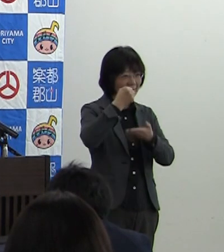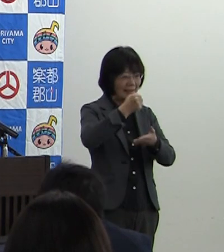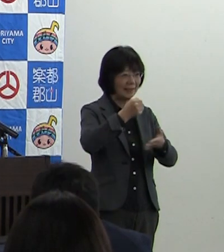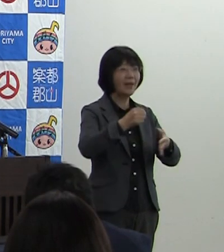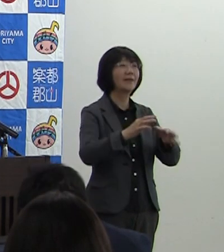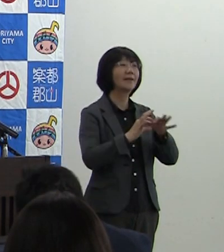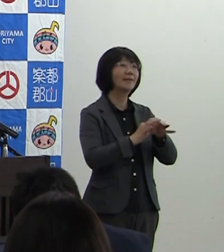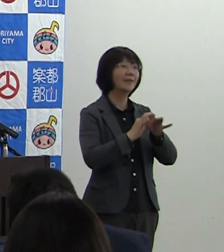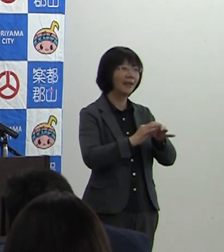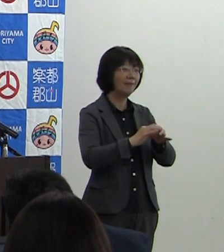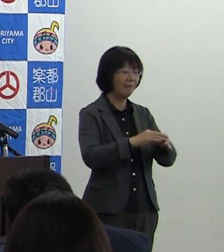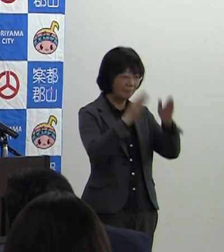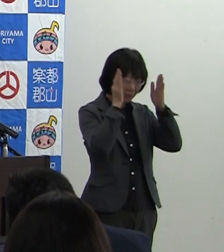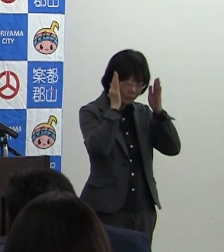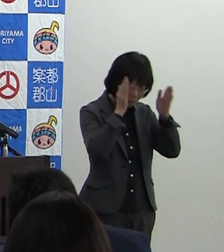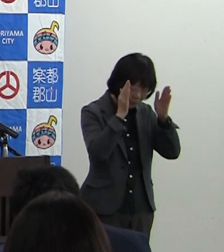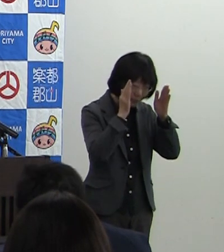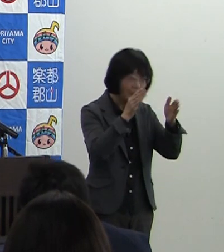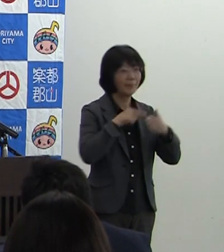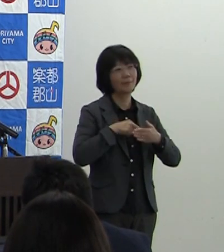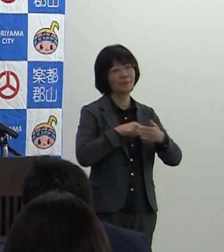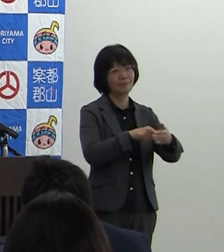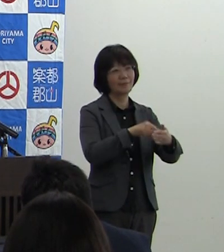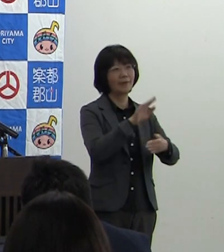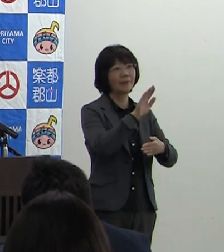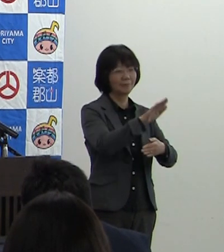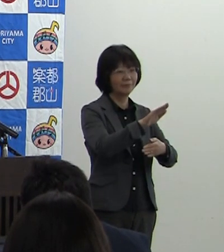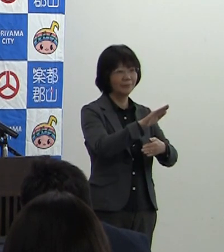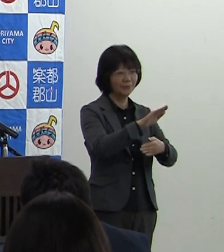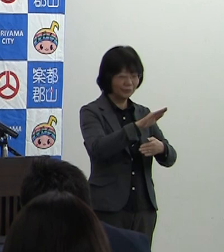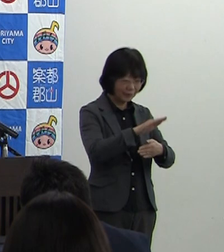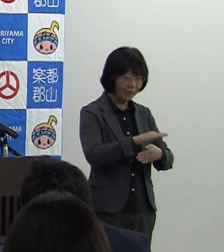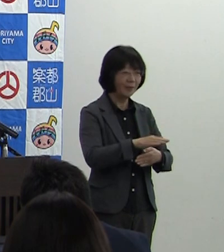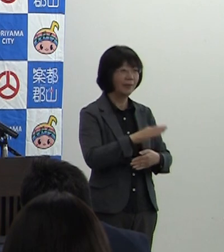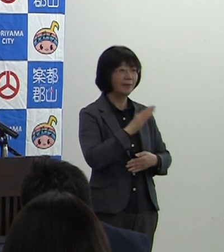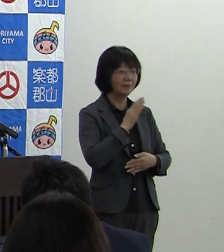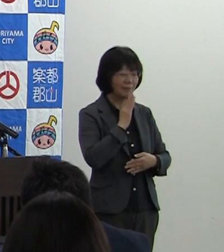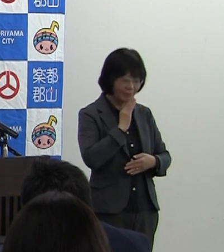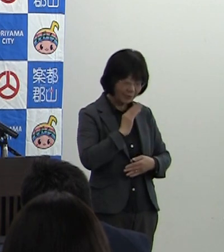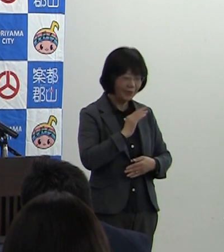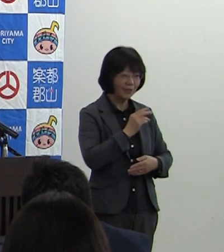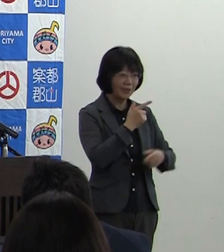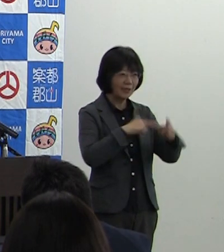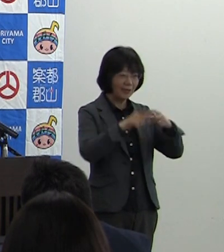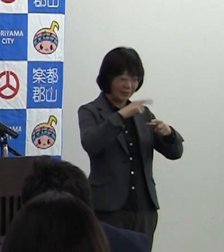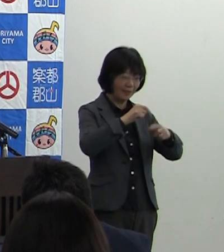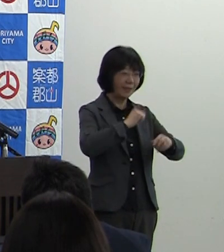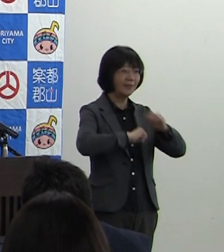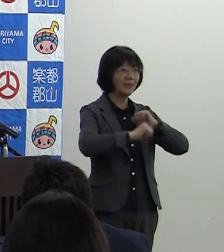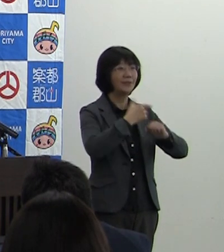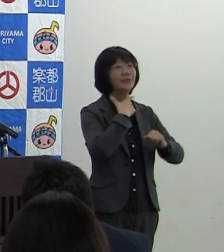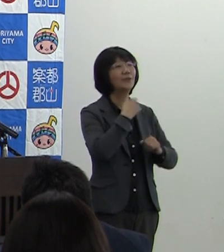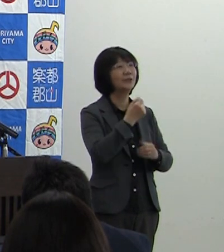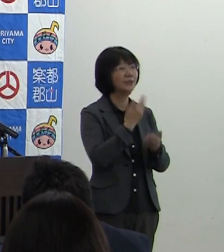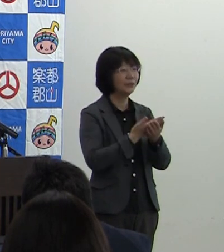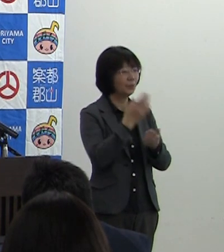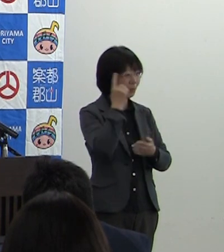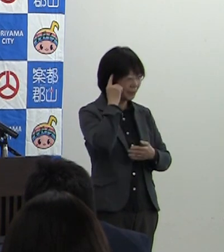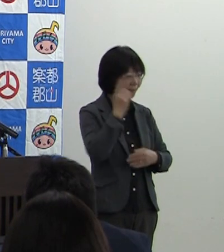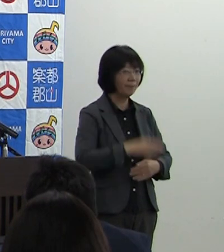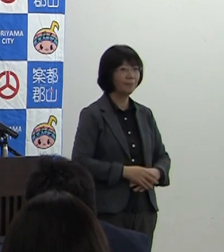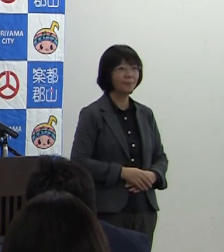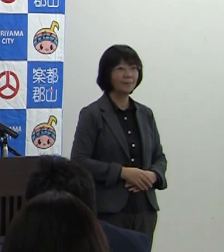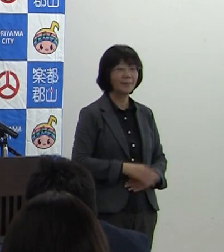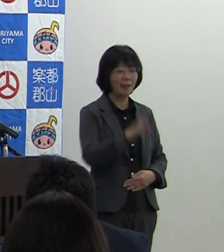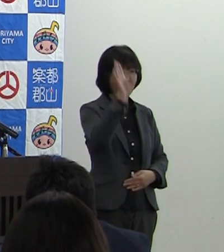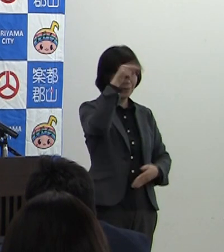から、両方ですね、大いに活躍いただけるように、まあ、県立高校ですから我々にももう